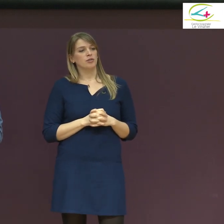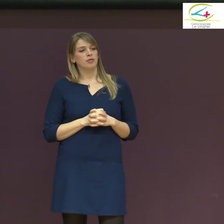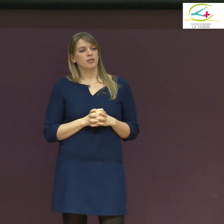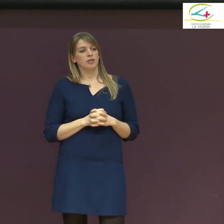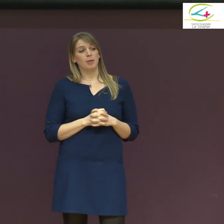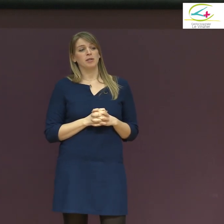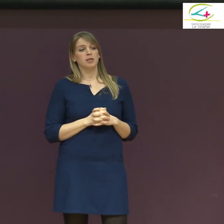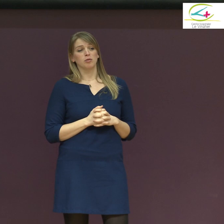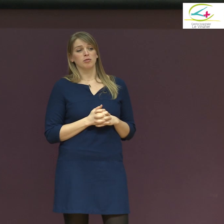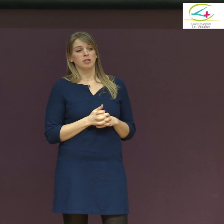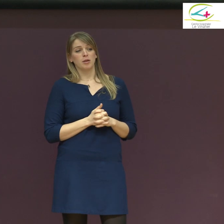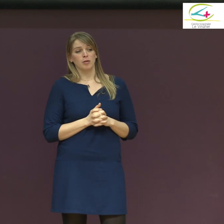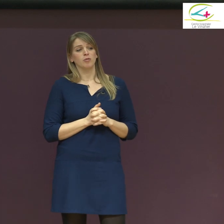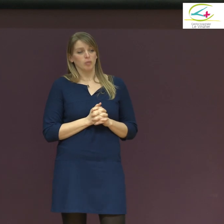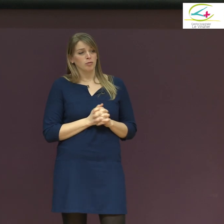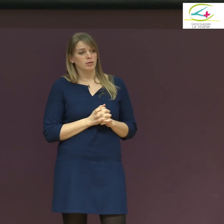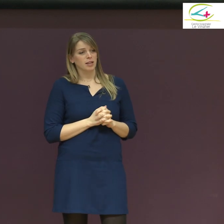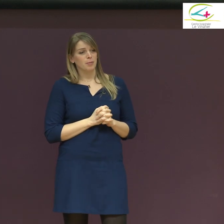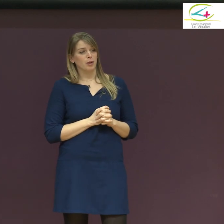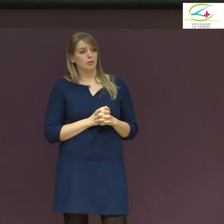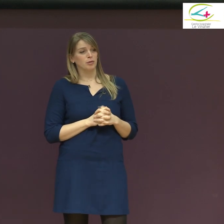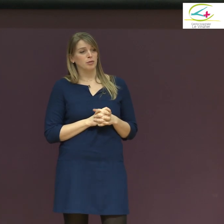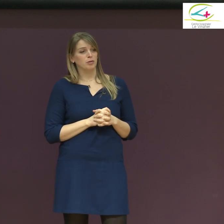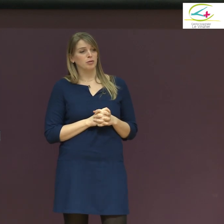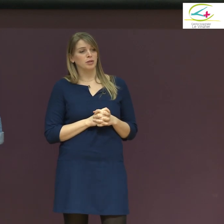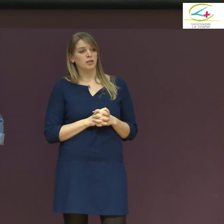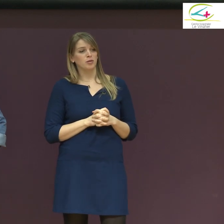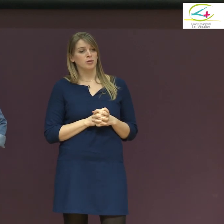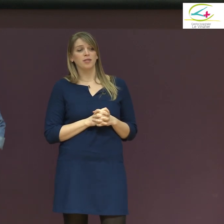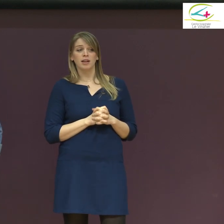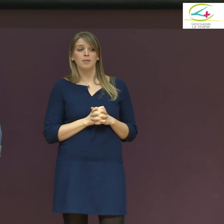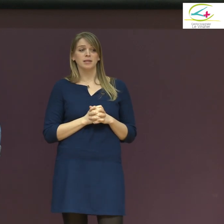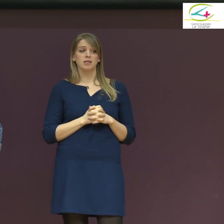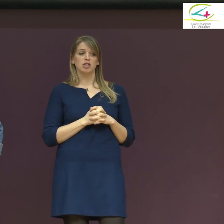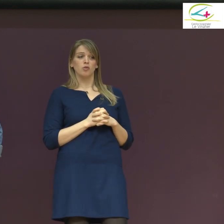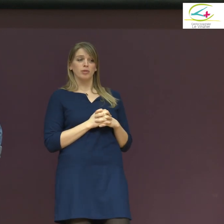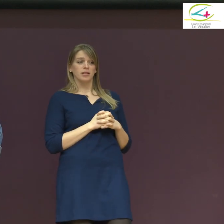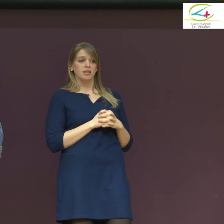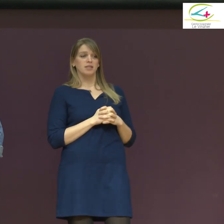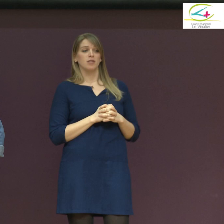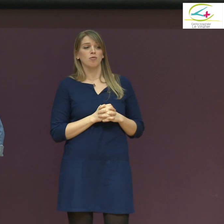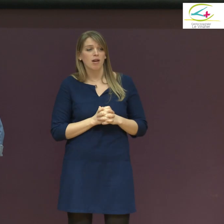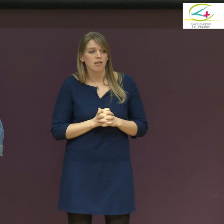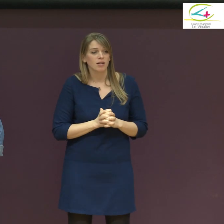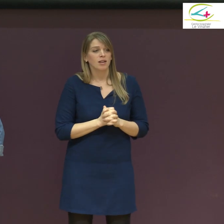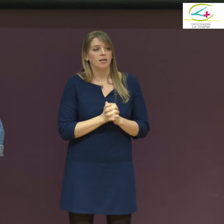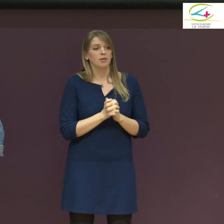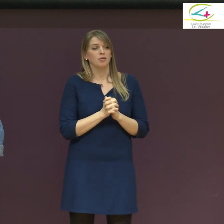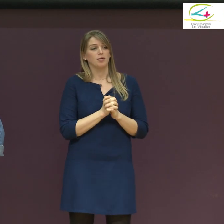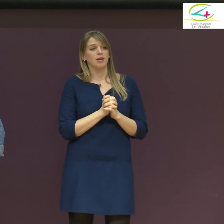L'image qui se reconcilie quand on s'admet par le suicide, c'est vrai que les personnes âgées ont peut-être des idées